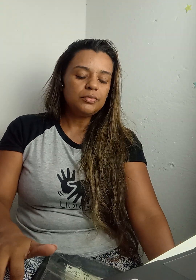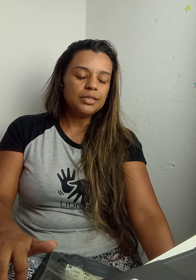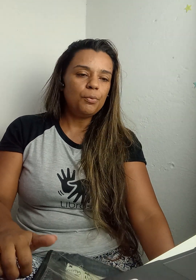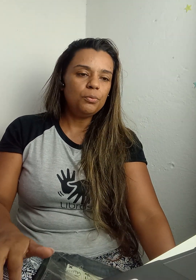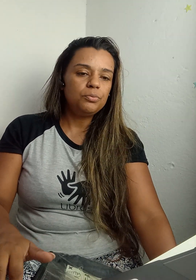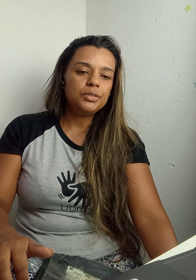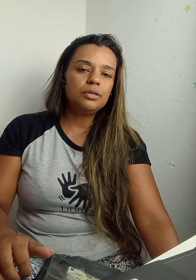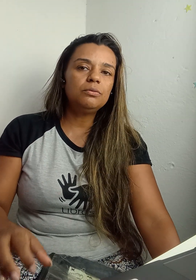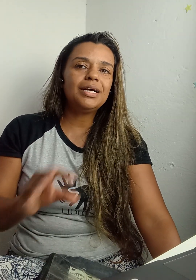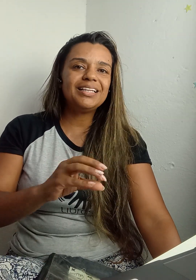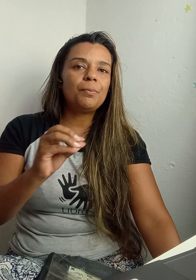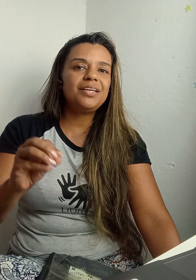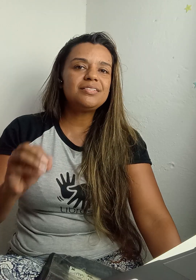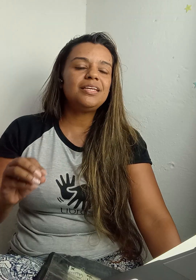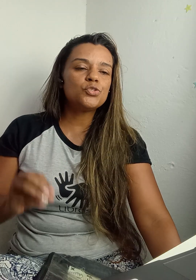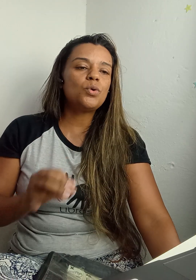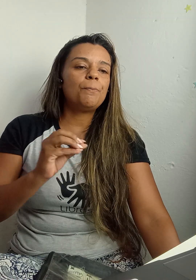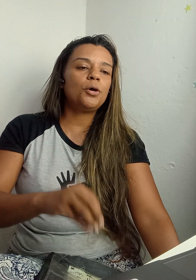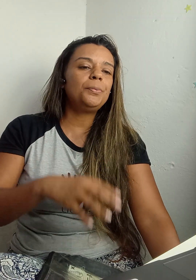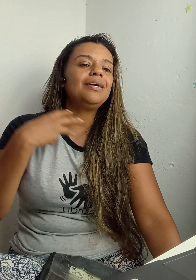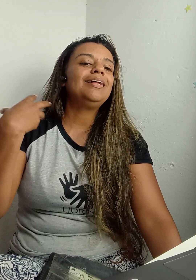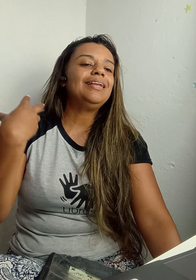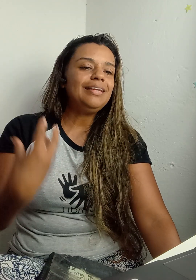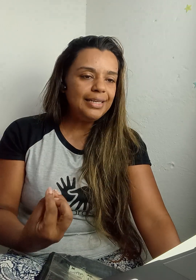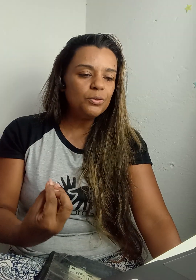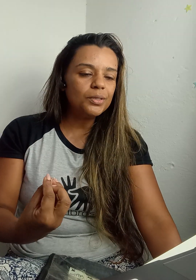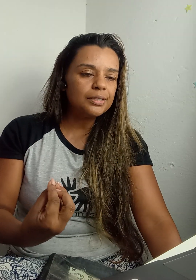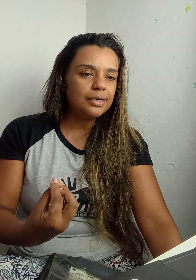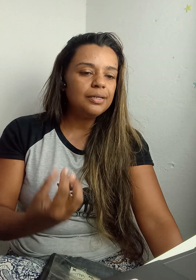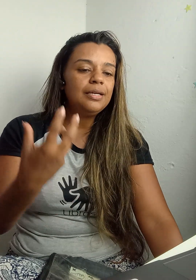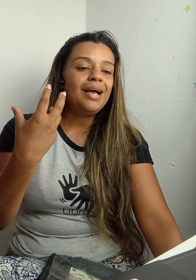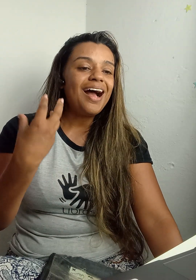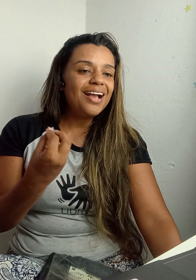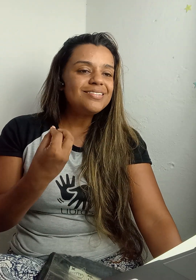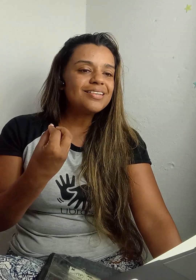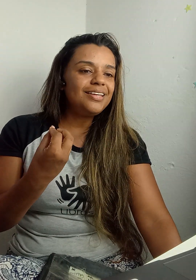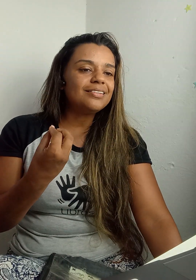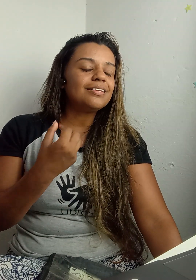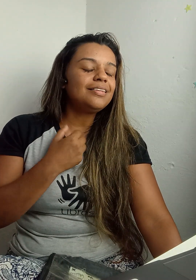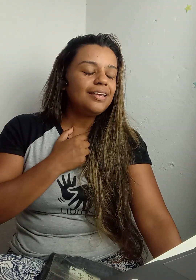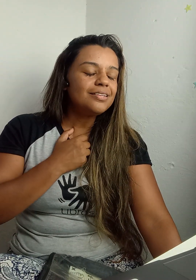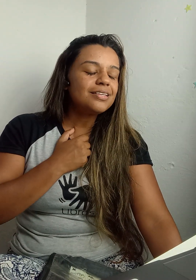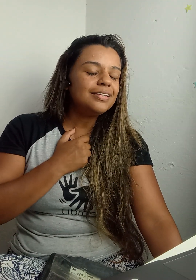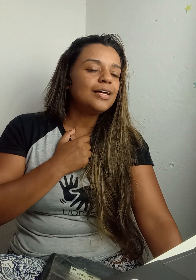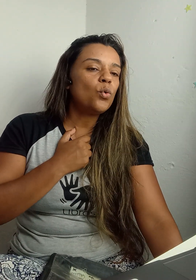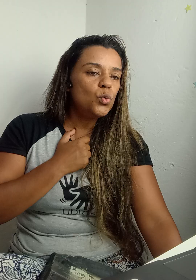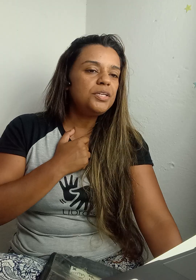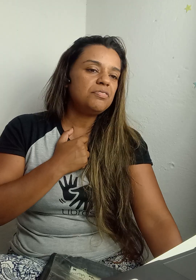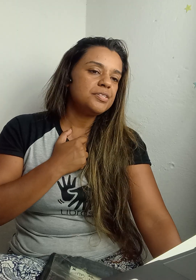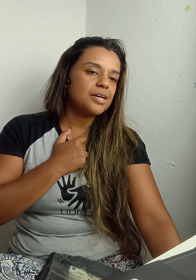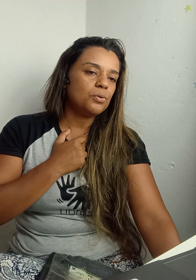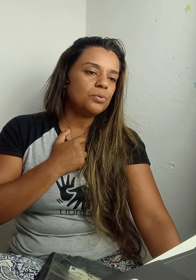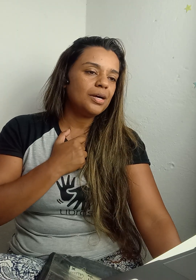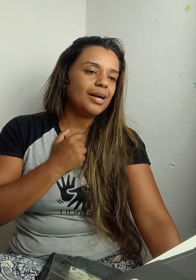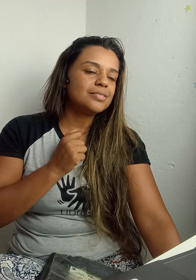tá bom? Então cada país tem a sua própria língua, tá? A escrita tem a escrita universal. A